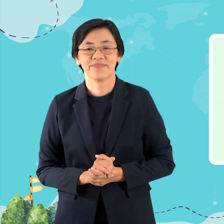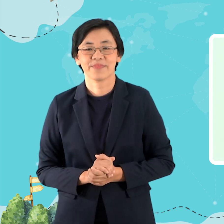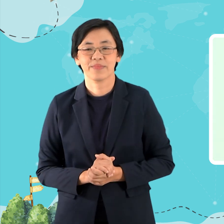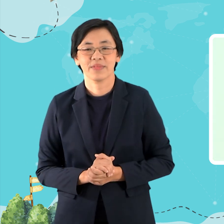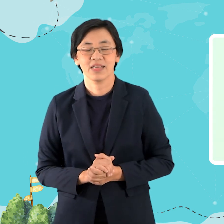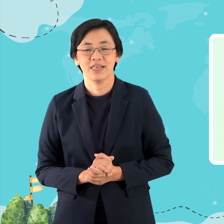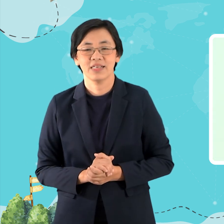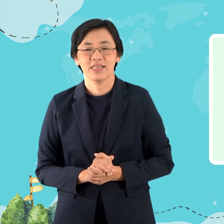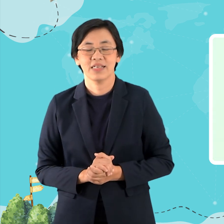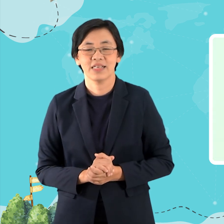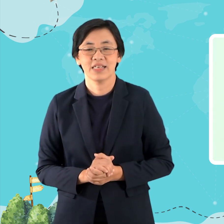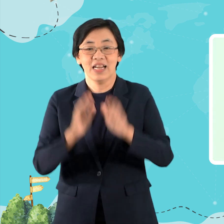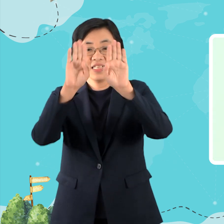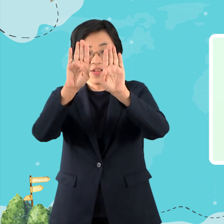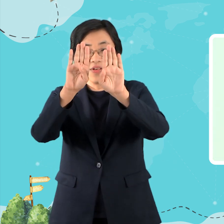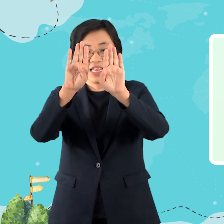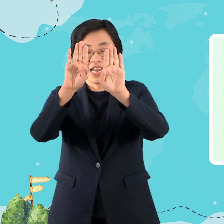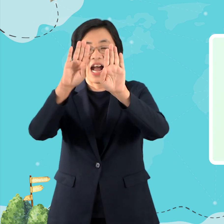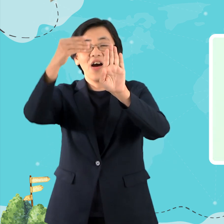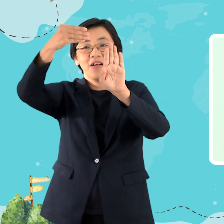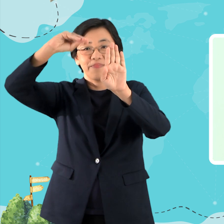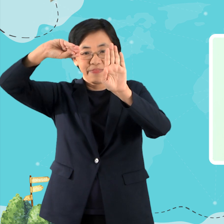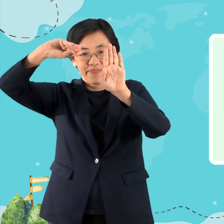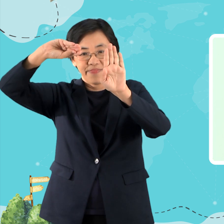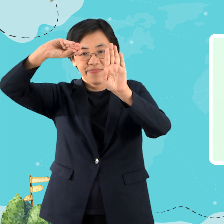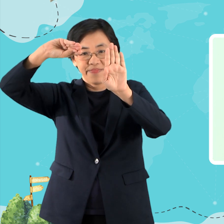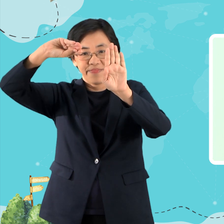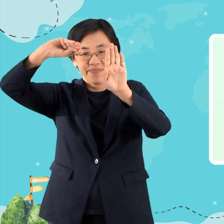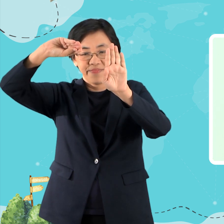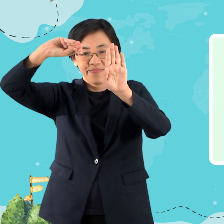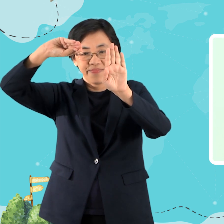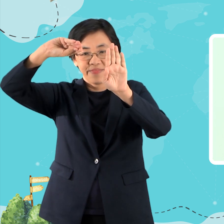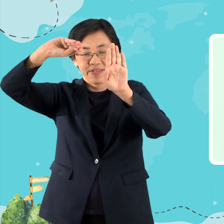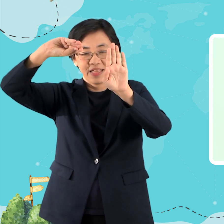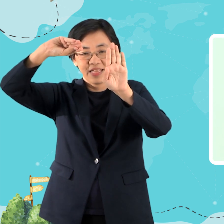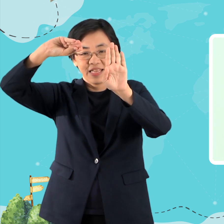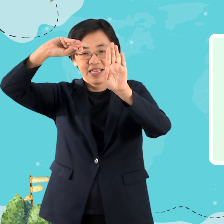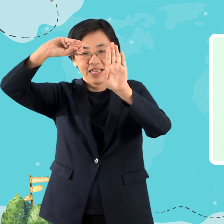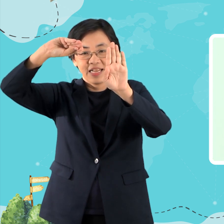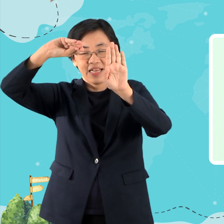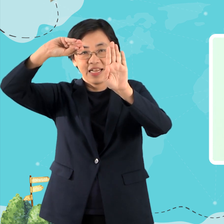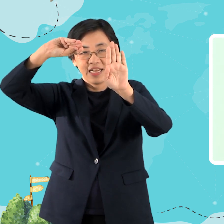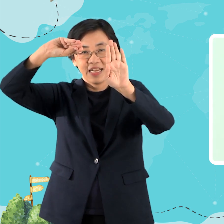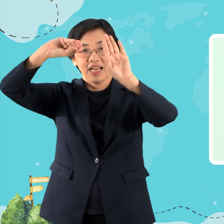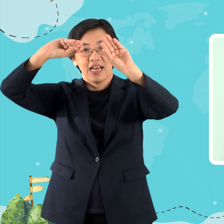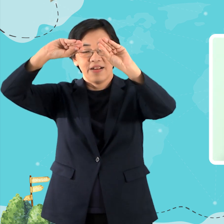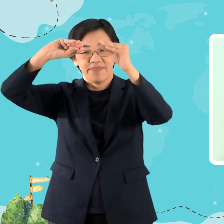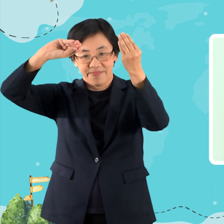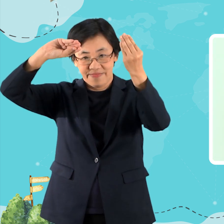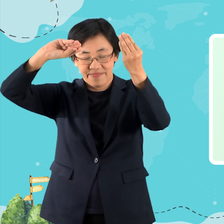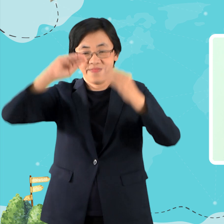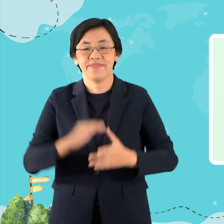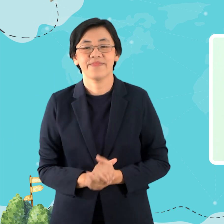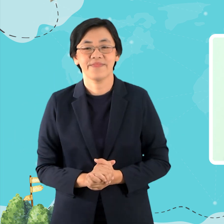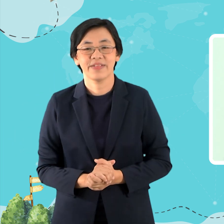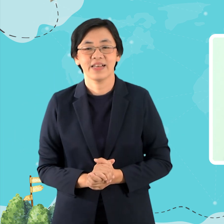านบนแหวกออกด้านข้างเหมือนกันแต่คราวนี้เรากะประมาณให้แขนเสื้อเนี่ยเกินออกไปเพียงเล็กน้